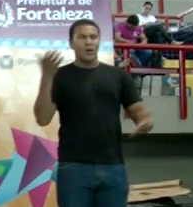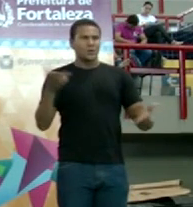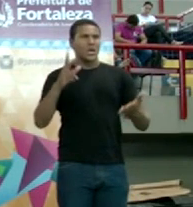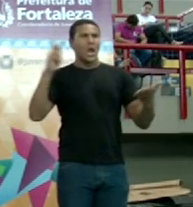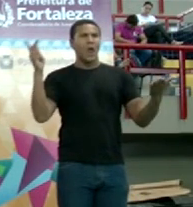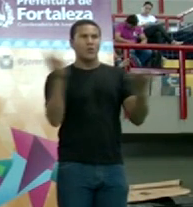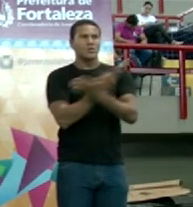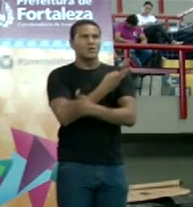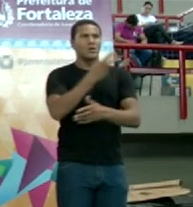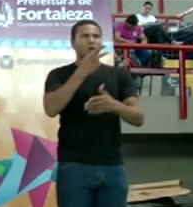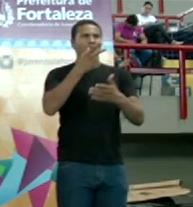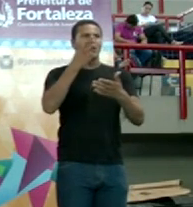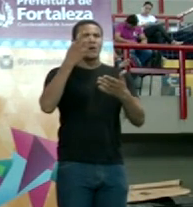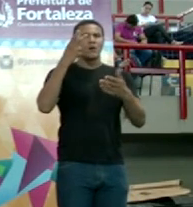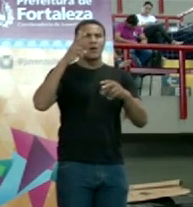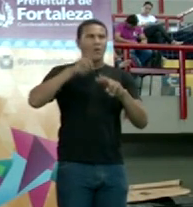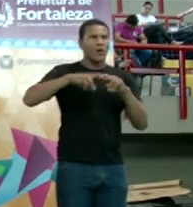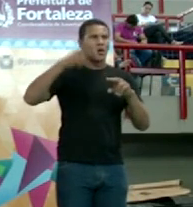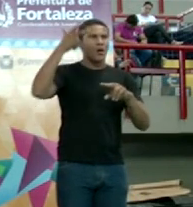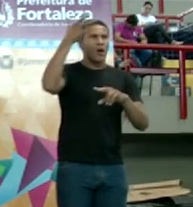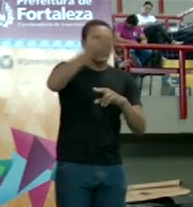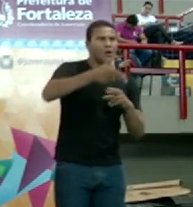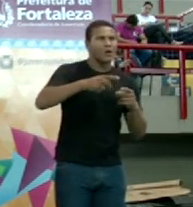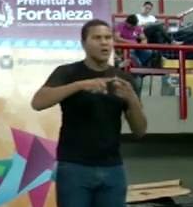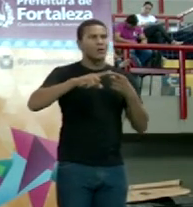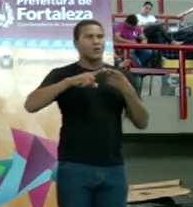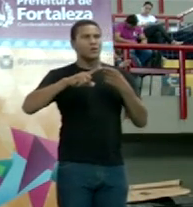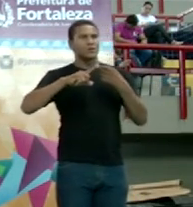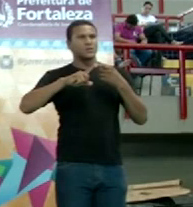uma vírgula, que ele botou como assalto,